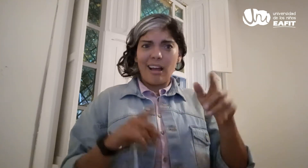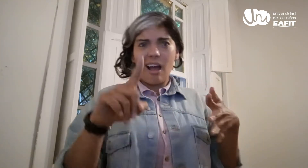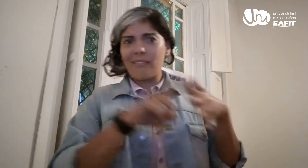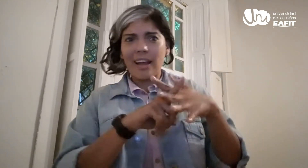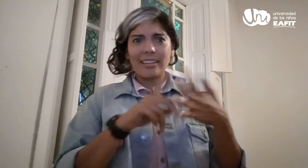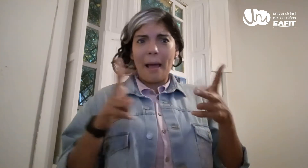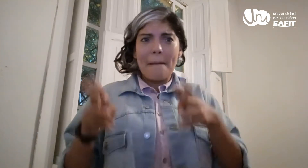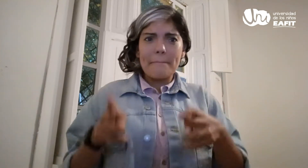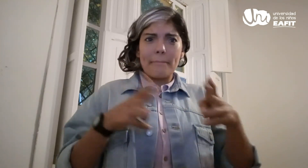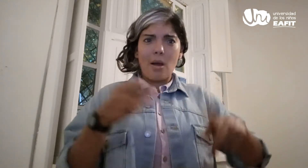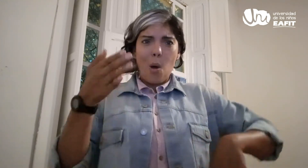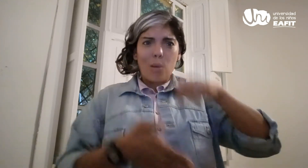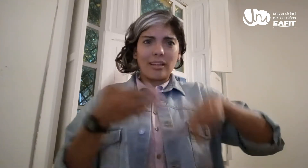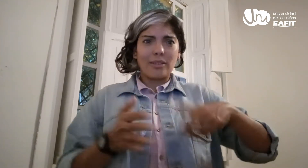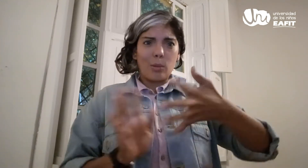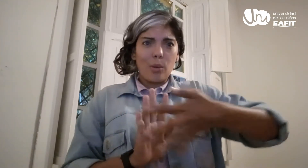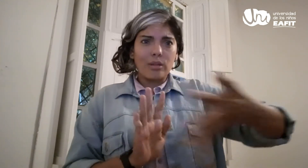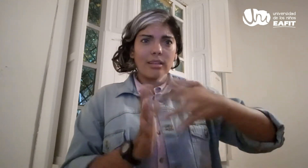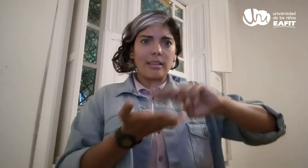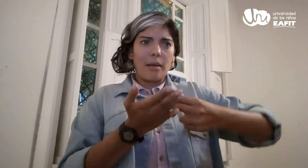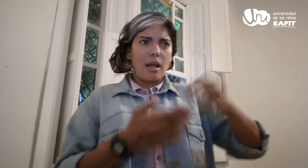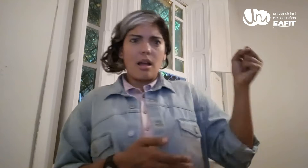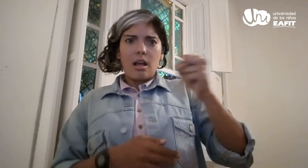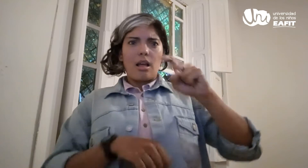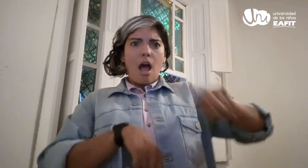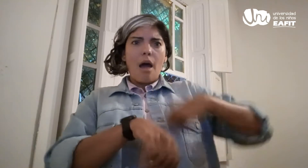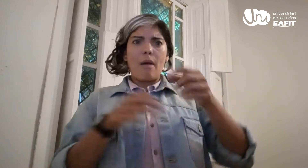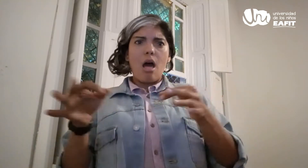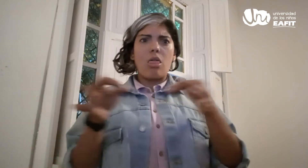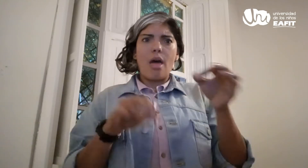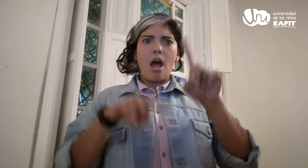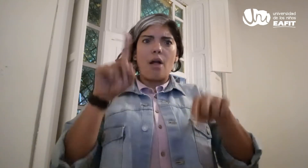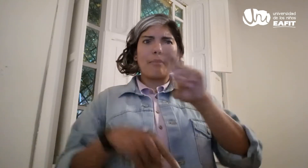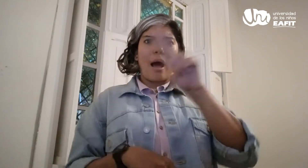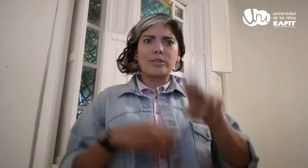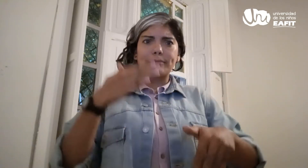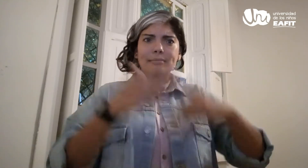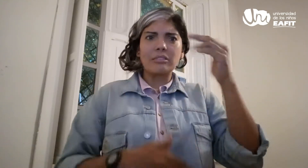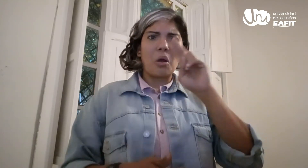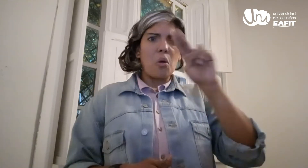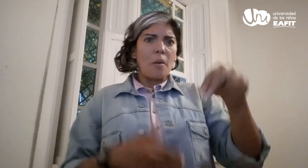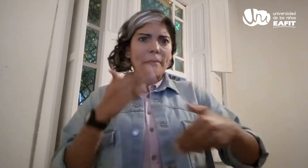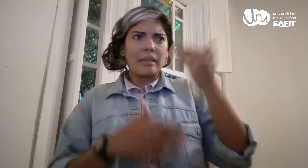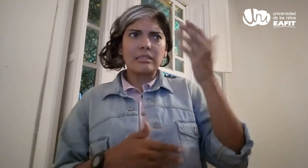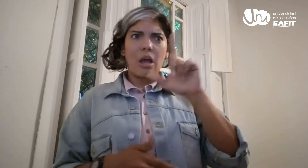habla de integración e inclusión educativa, concepto que también ha generado diversas barreras, sobre todo en los procesos de contratación de